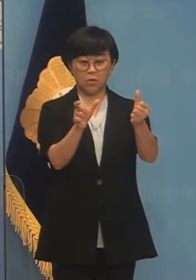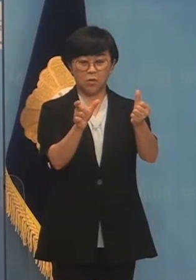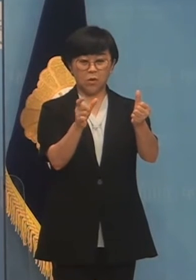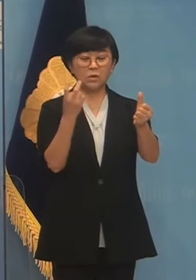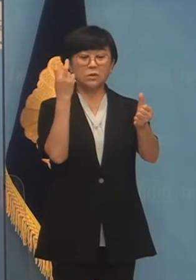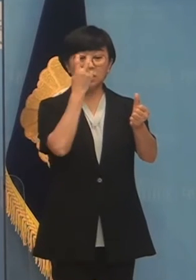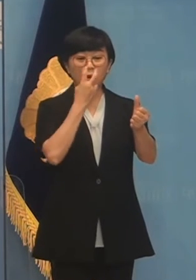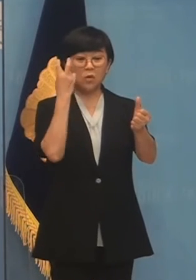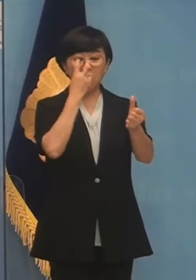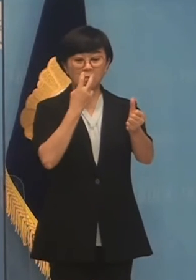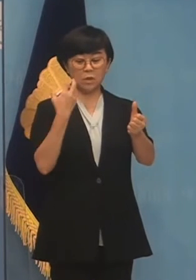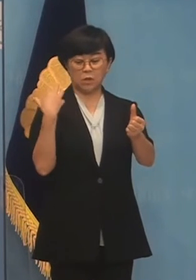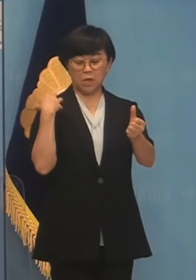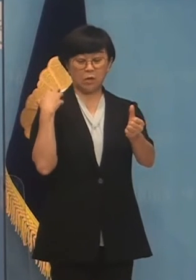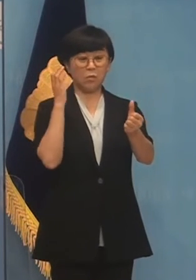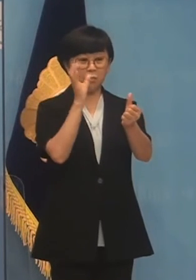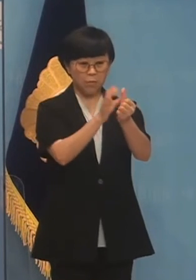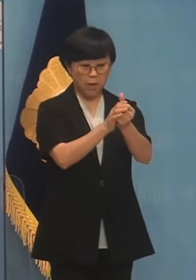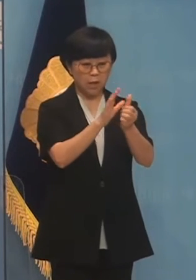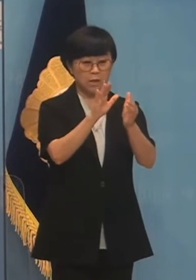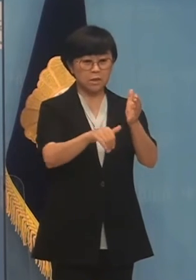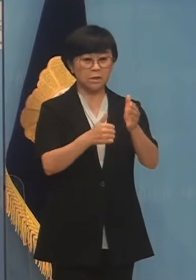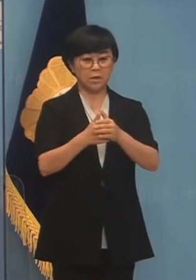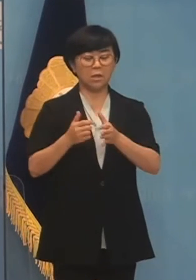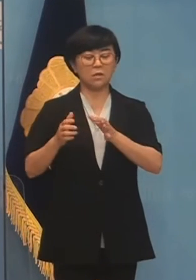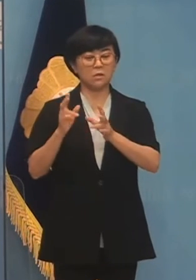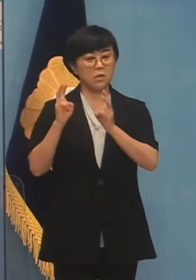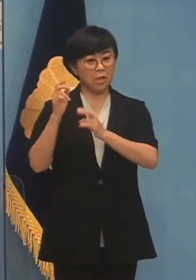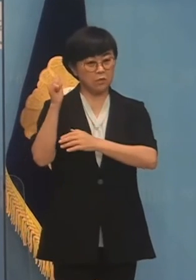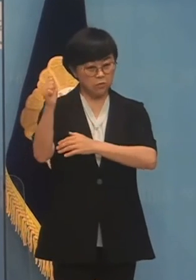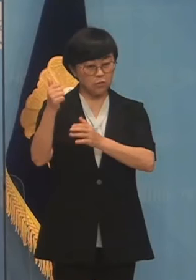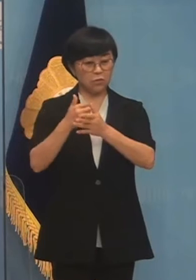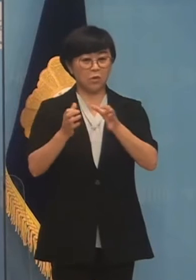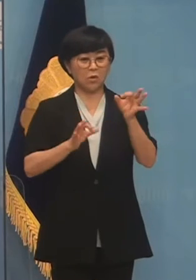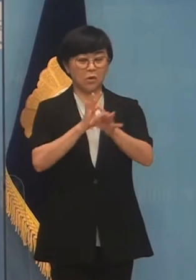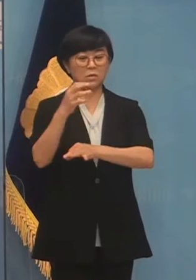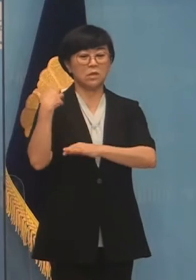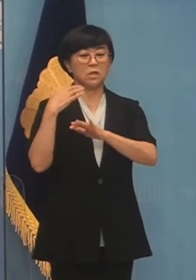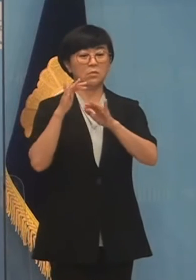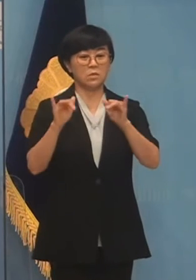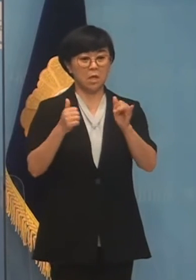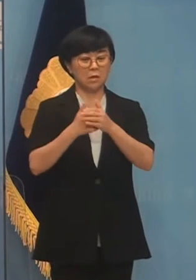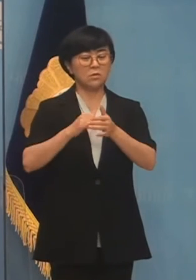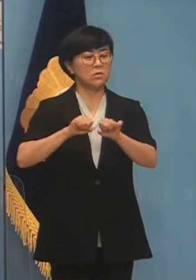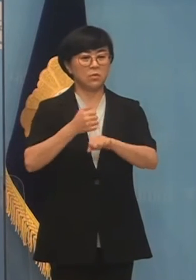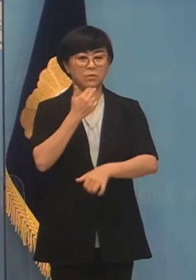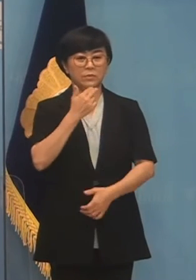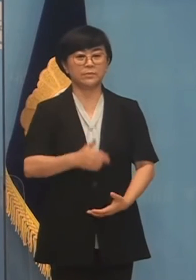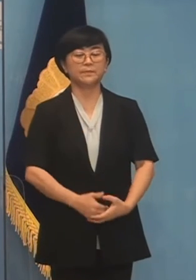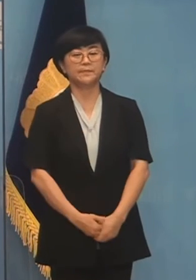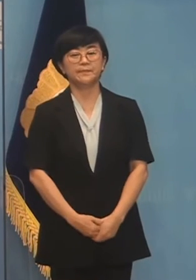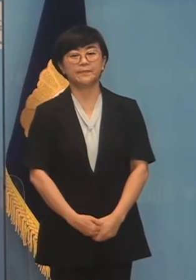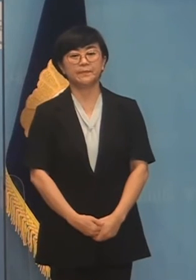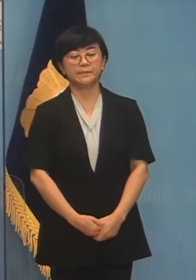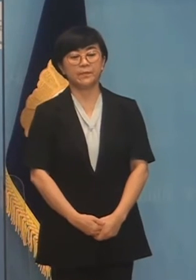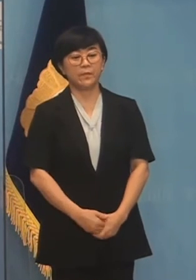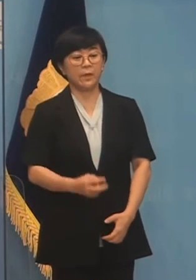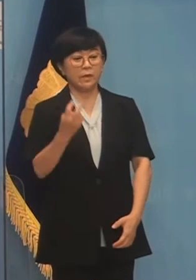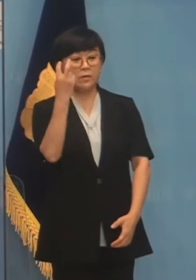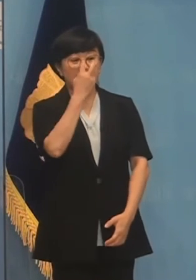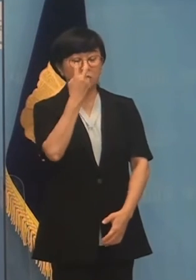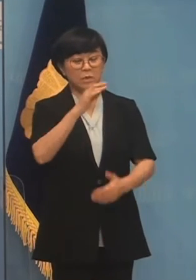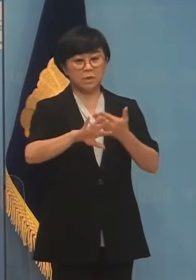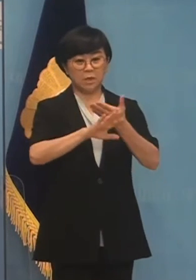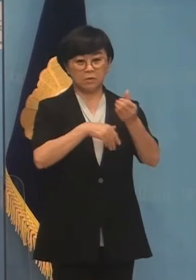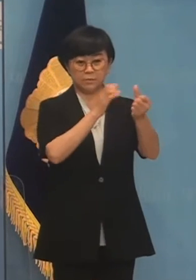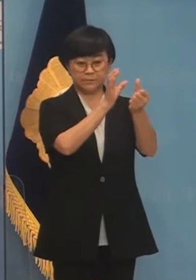점검을 위탁한 경우 사업주 혹은 경영책임자의 관리감독 책임을 물을 수가 없게 되어 있습니다. 점검의 외주화를